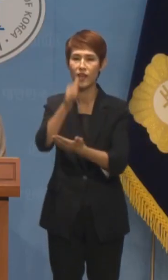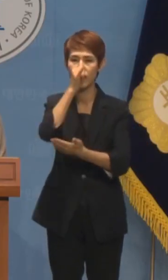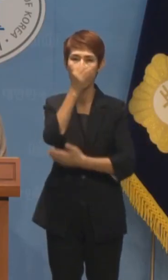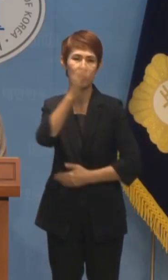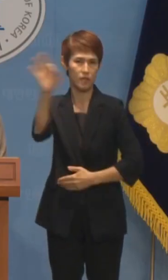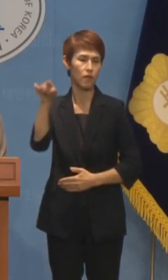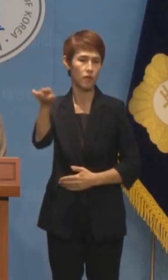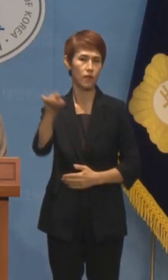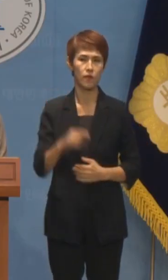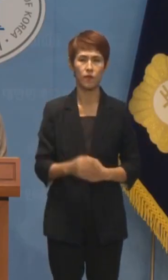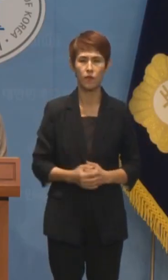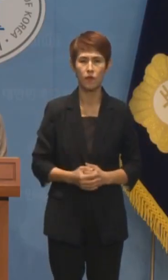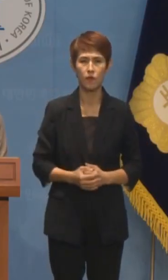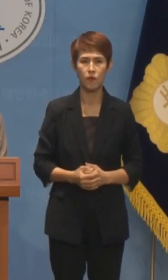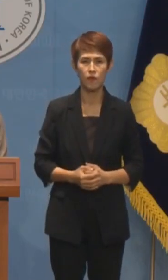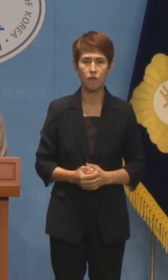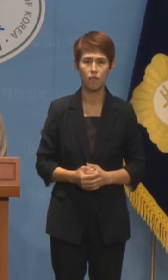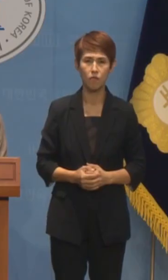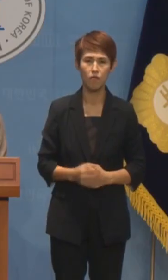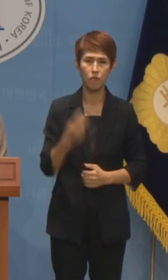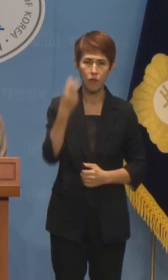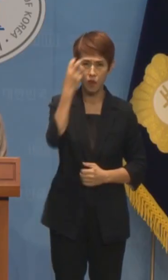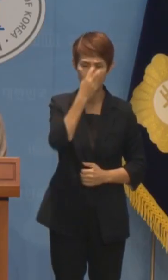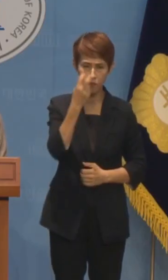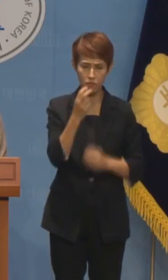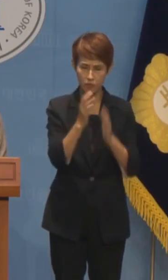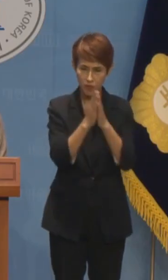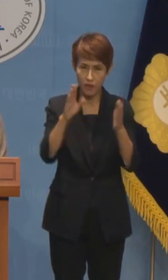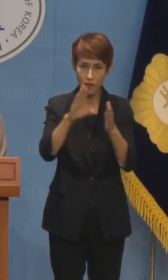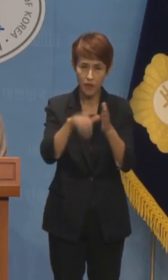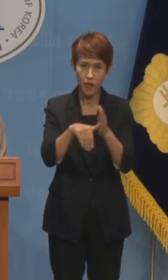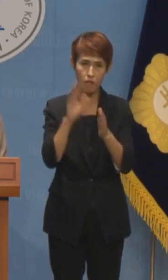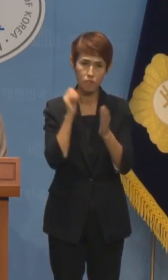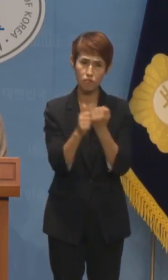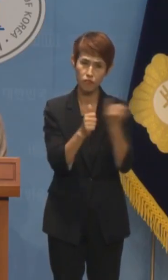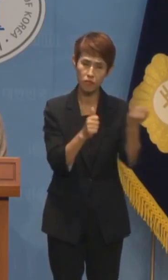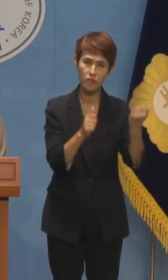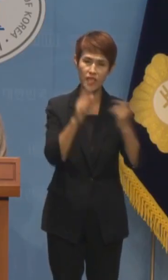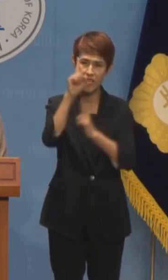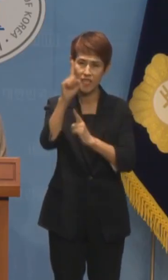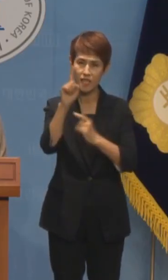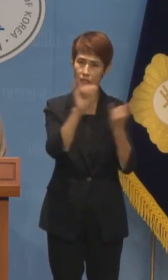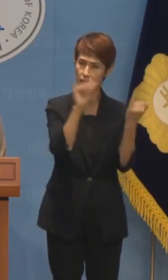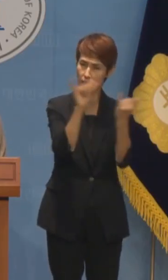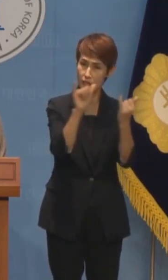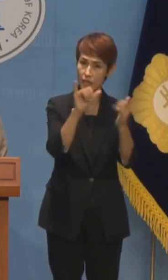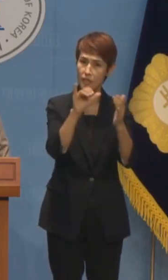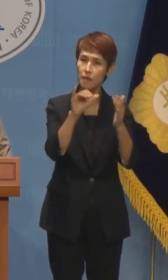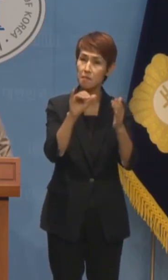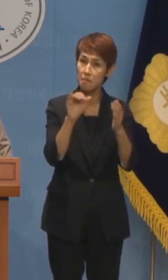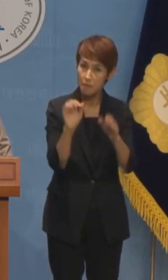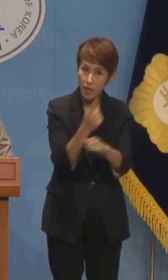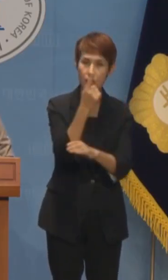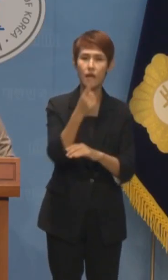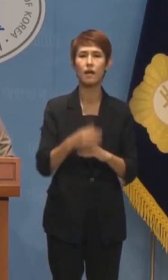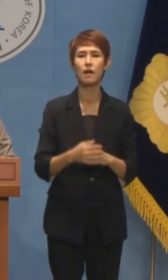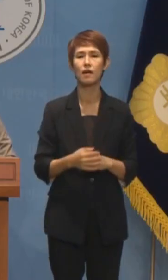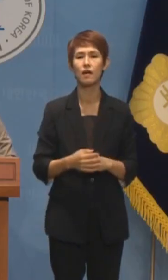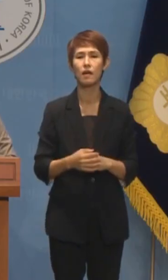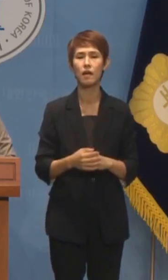인정됐습니다. 이쯤 되면 검찰 수사가 시작될 때 김 여사가 이 씨에게 연락해 수사에 대비했다고 볼 수밖에